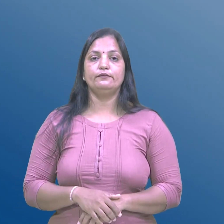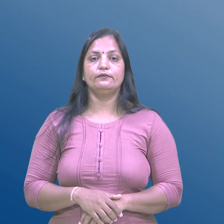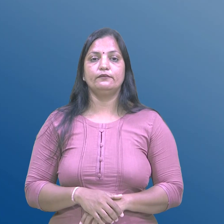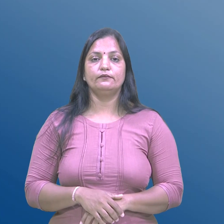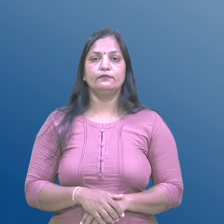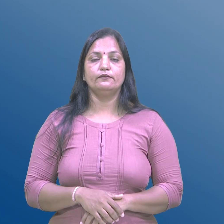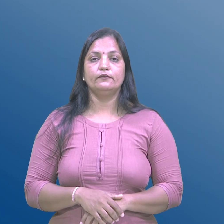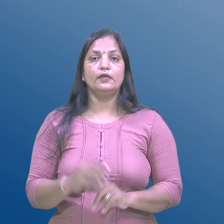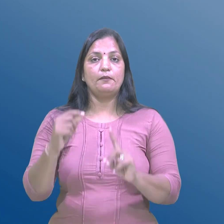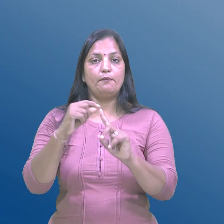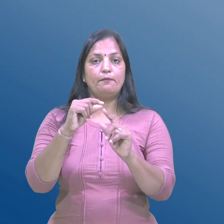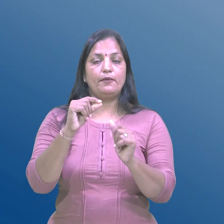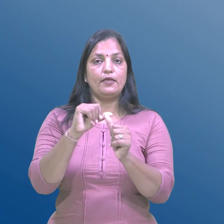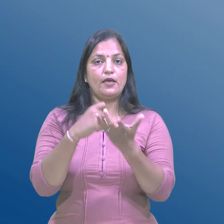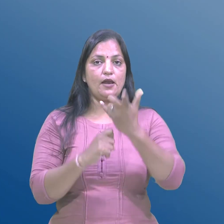પેટાખંડ 1 હેઠળ